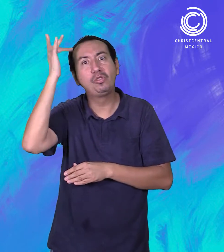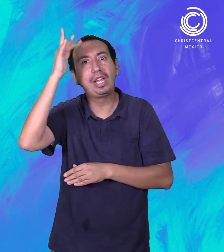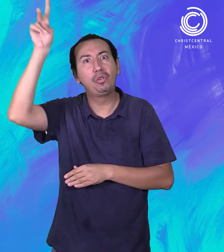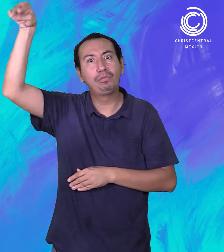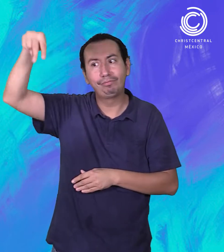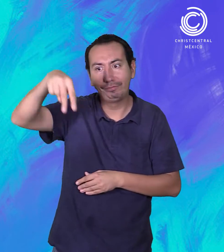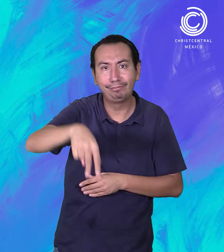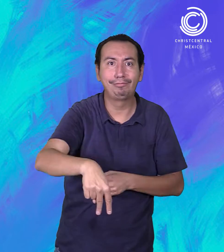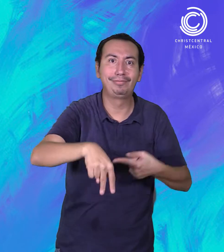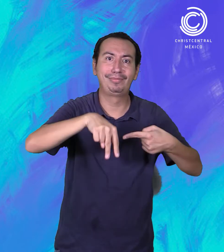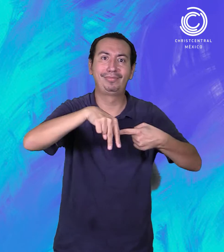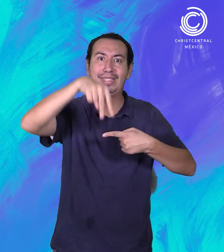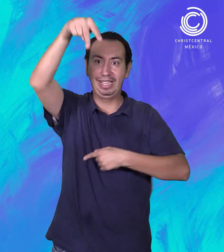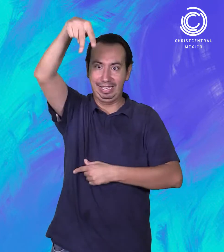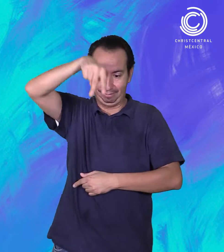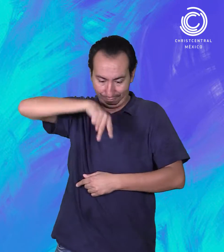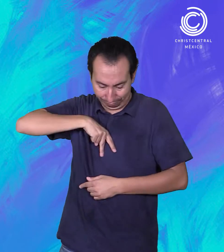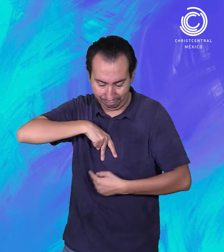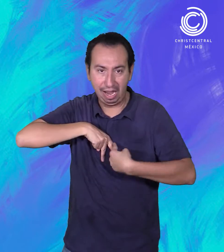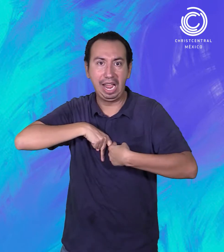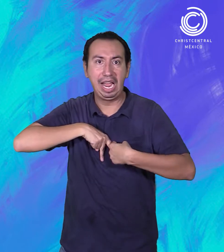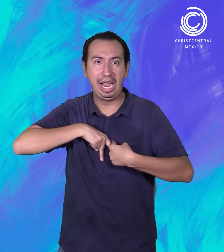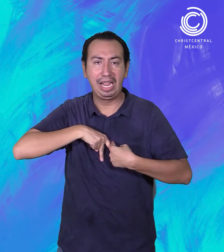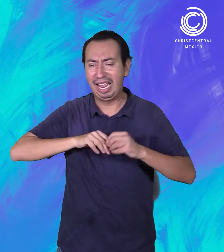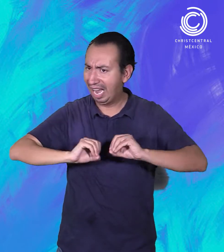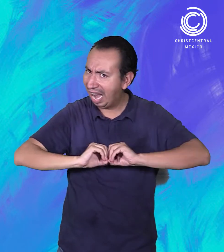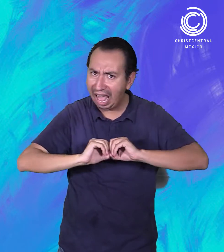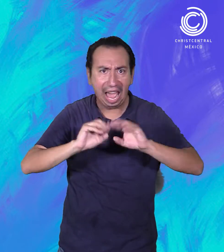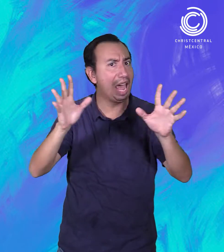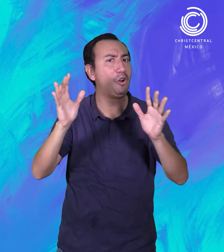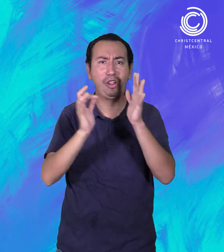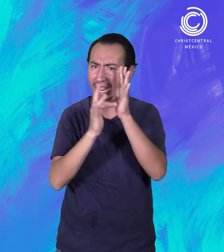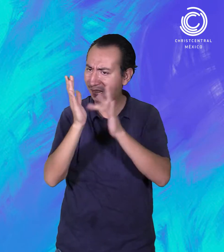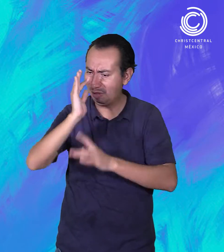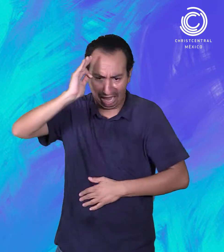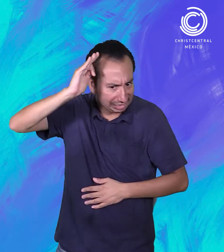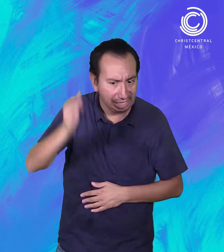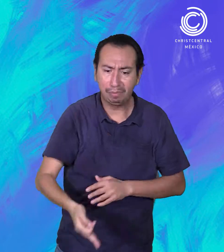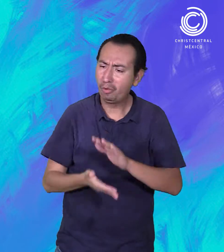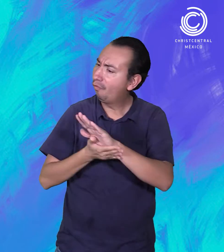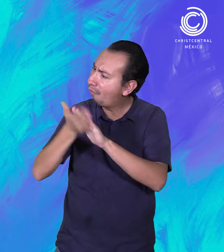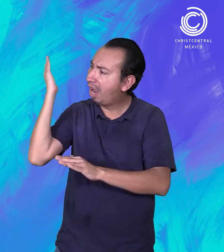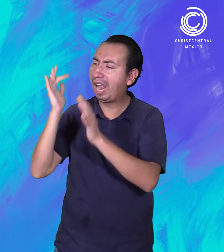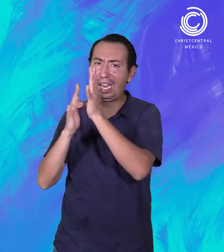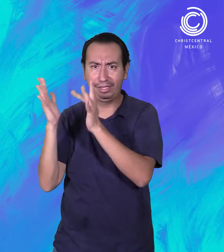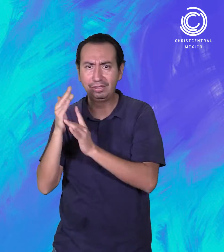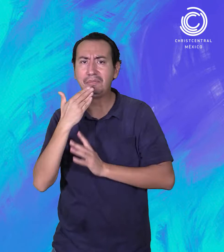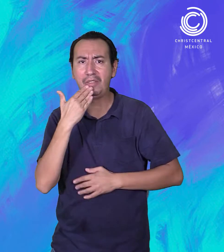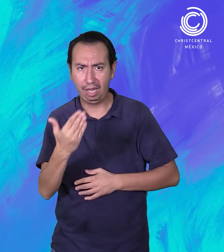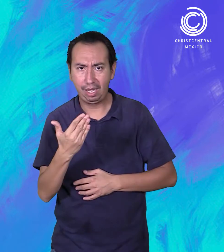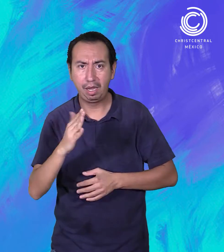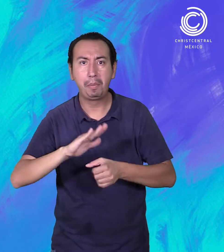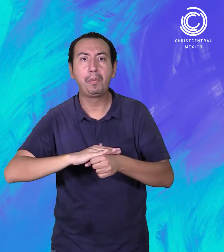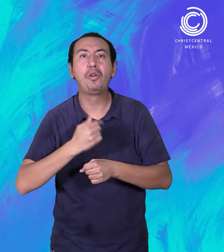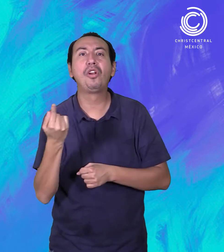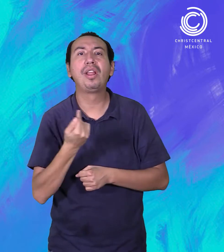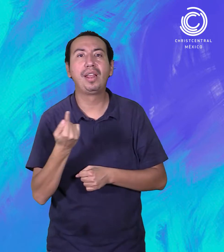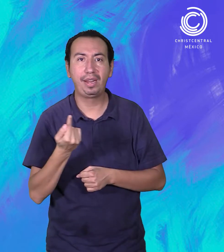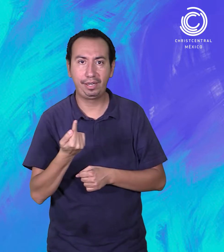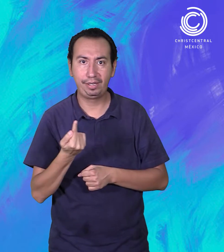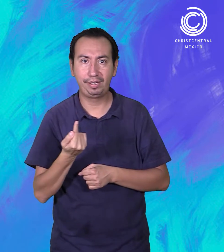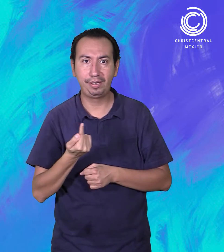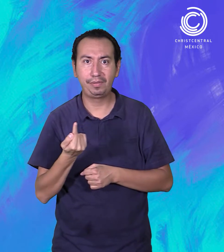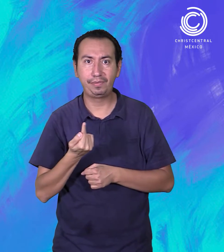que admitir, claro que nos convino que Jesús se fuera, porque de esta manera entonces, nos dice la